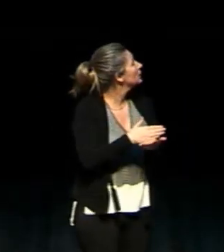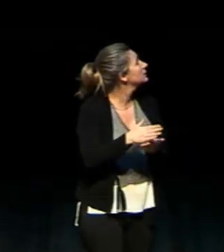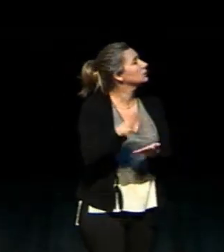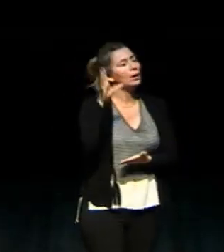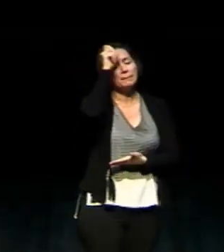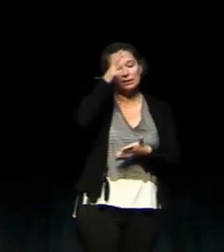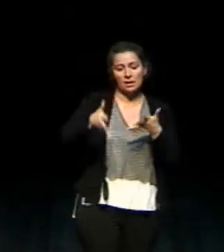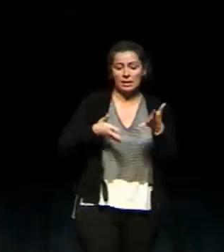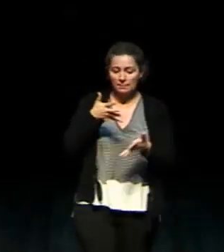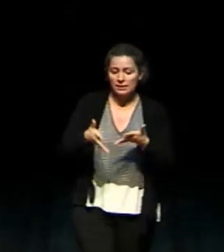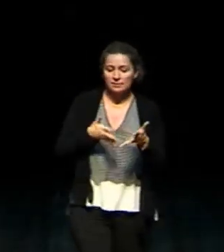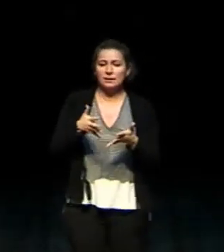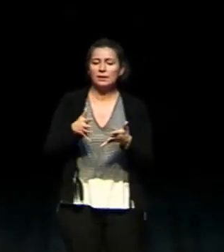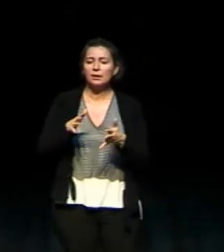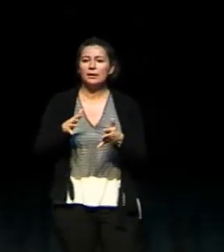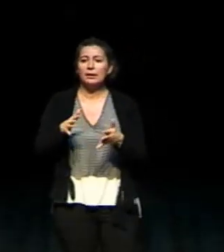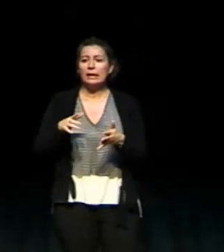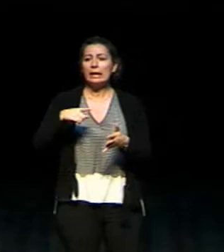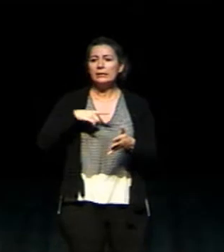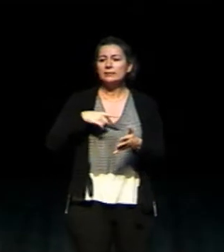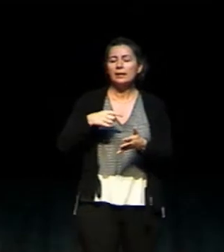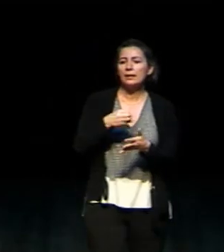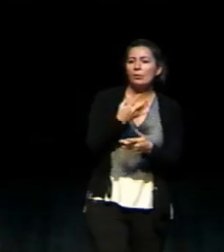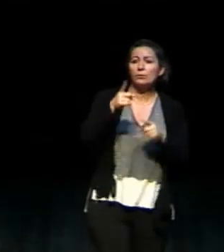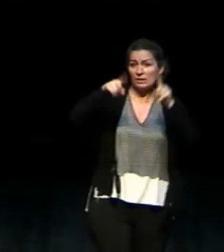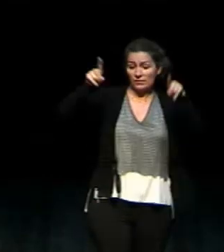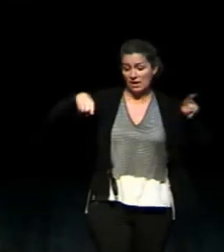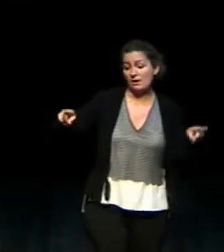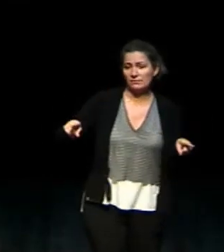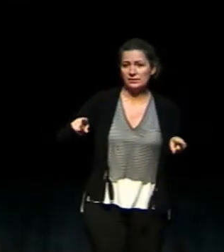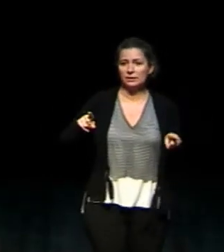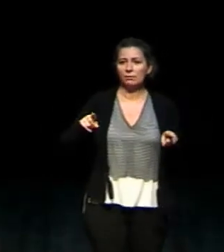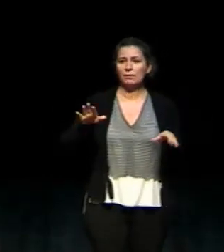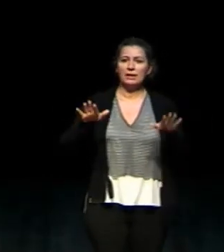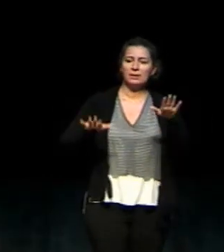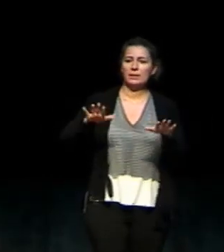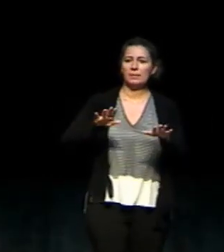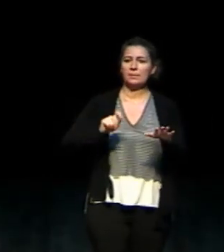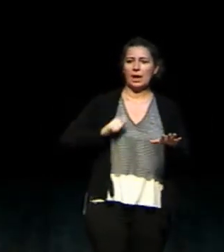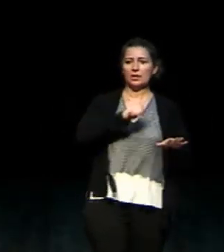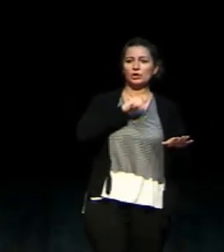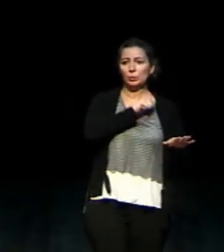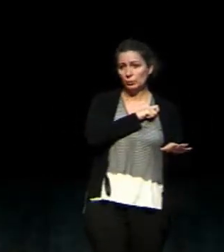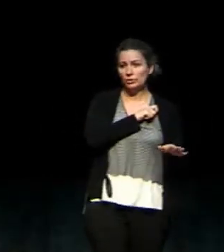Com relação às crenças e culturas, o aluno, quando está aprendendo a